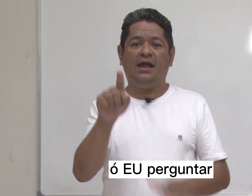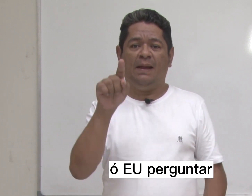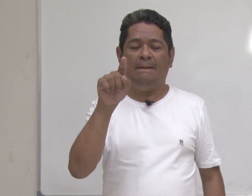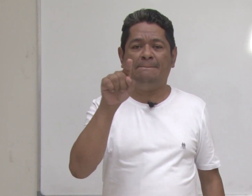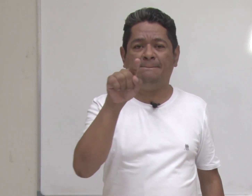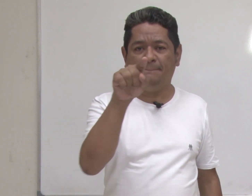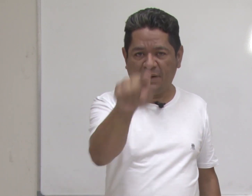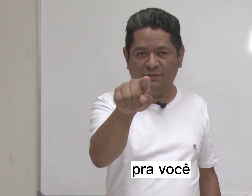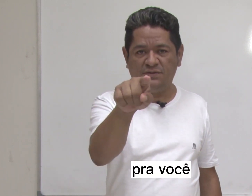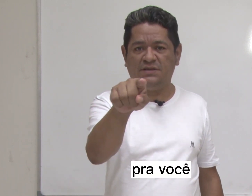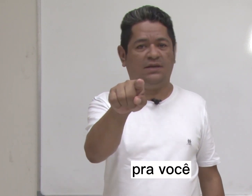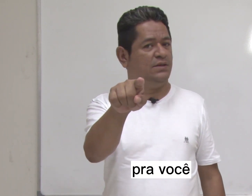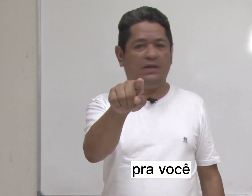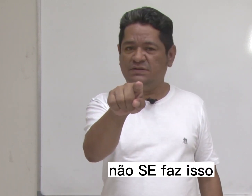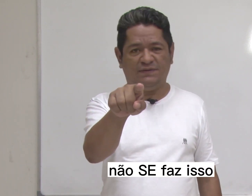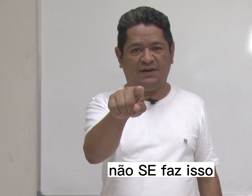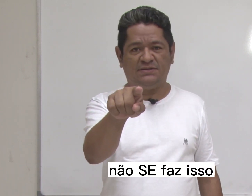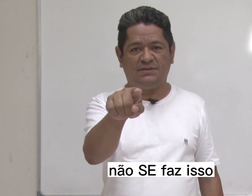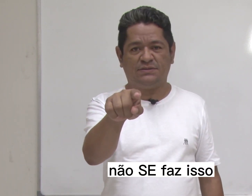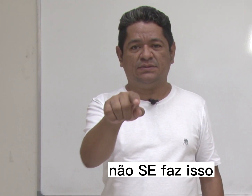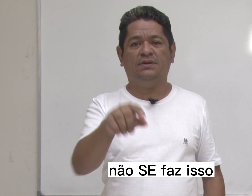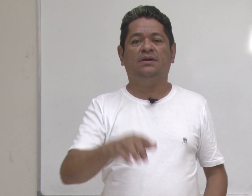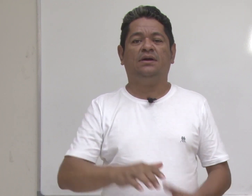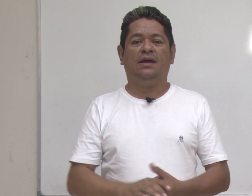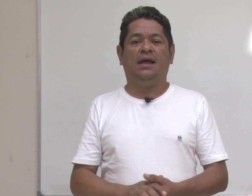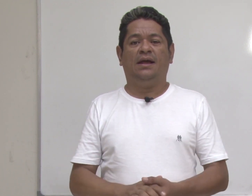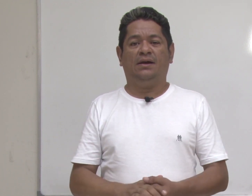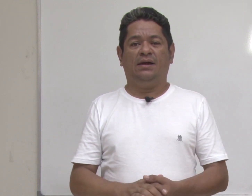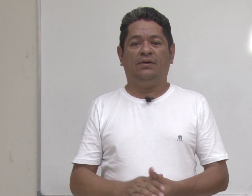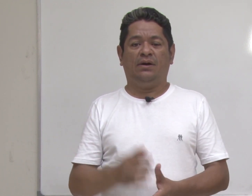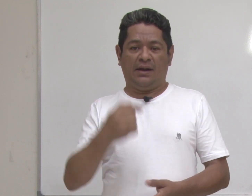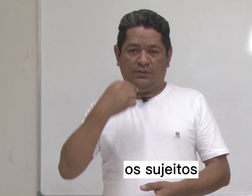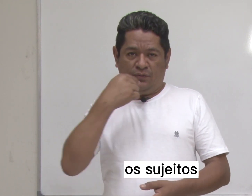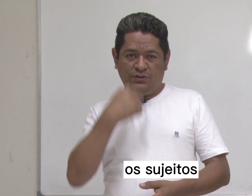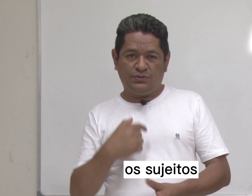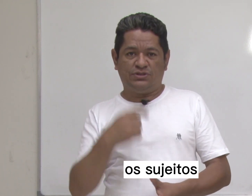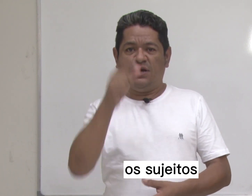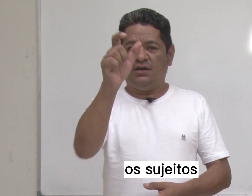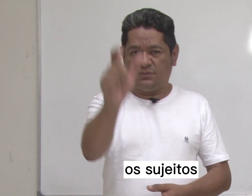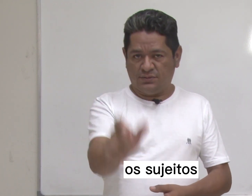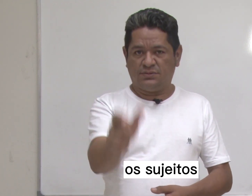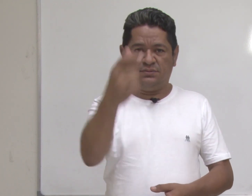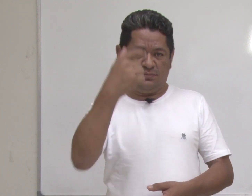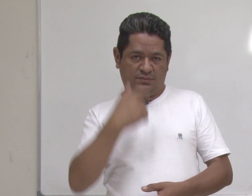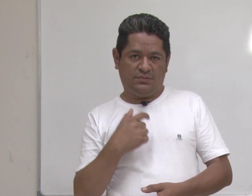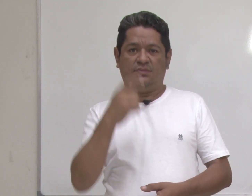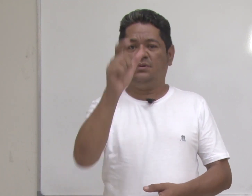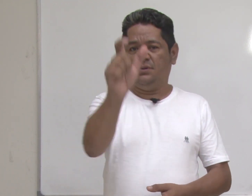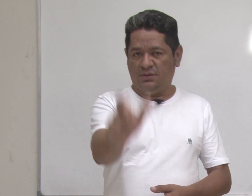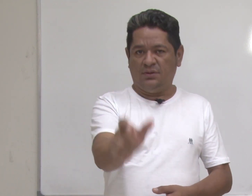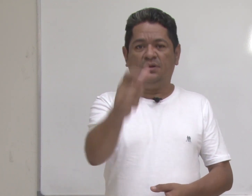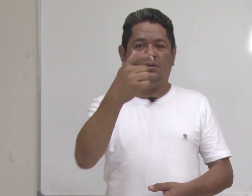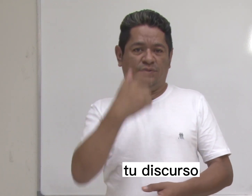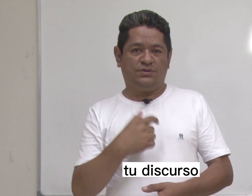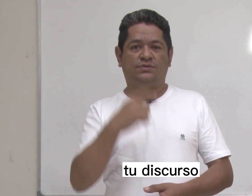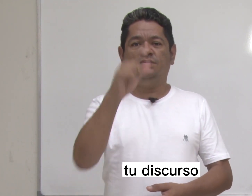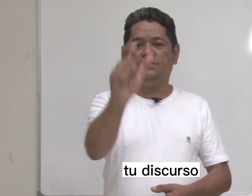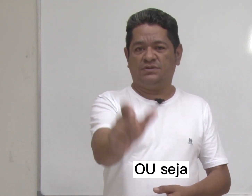perguntar para você, não se faz isso. Os sujeitos do discurso, ou seja,